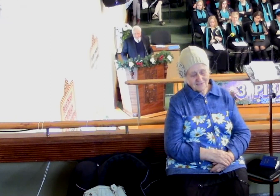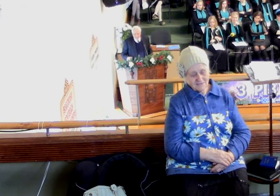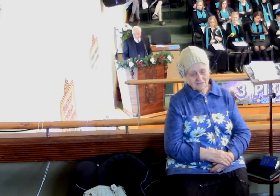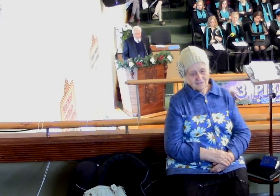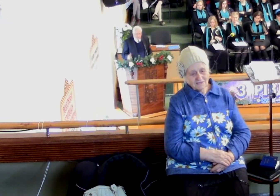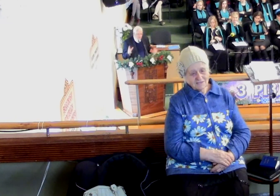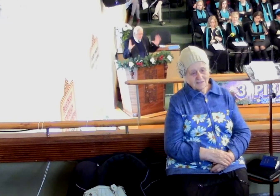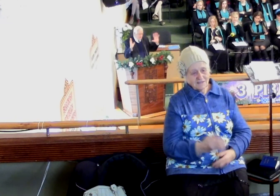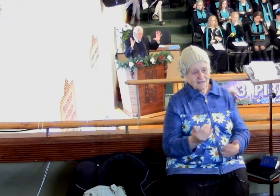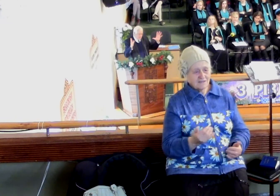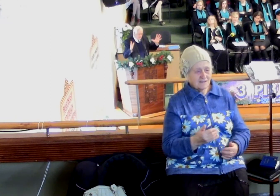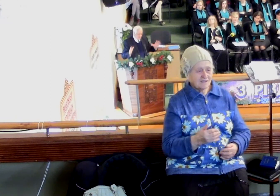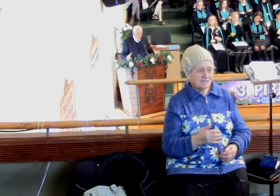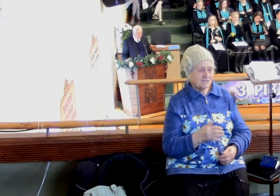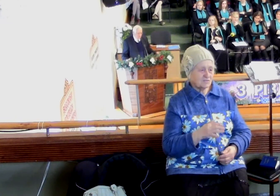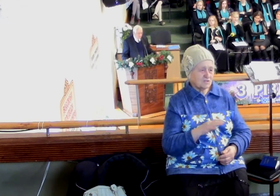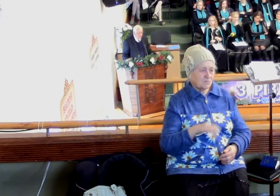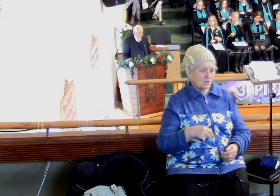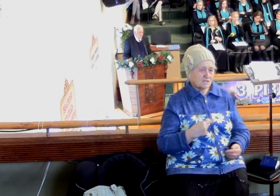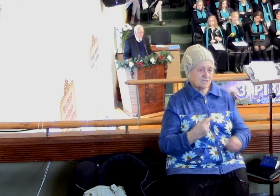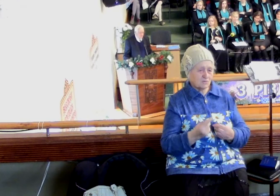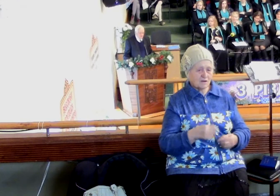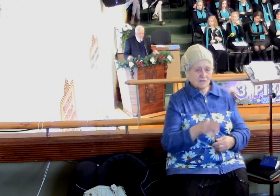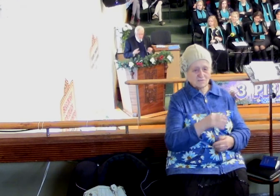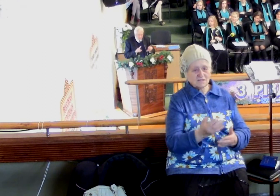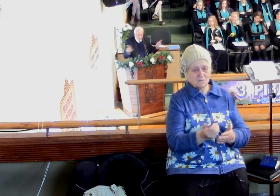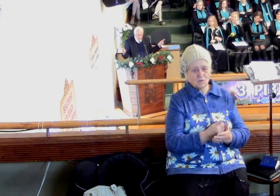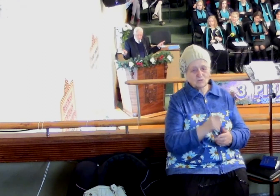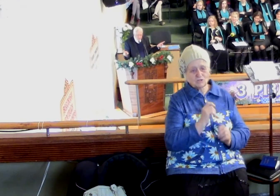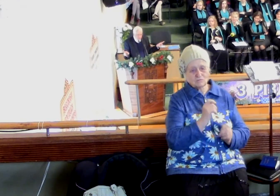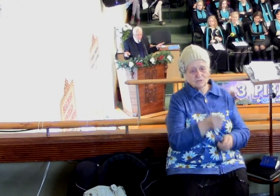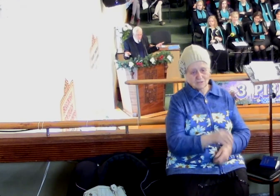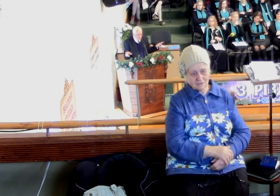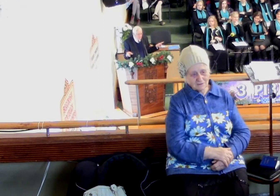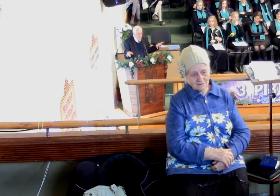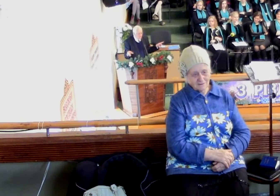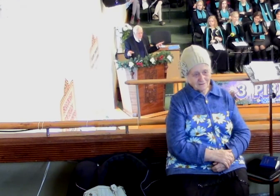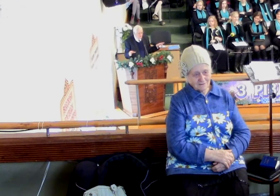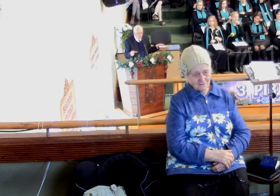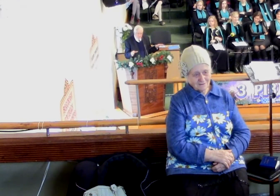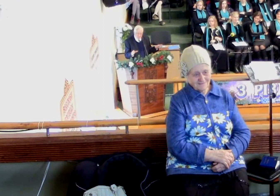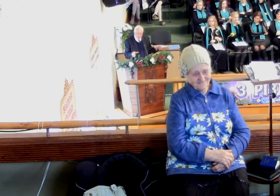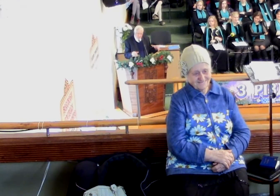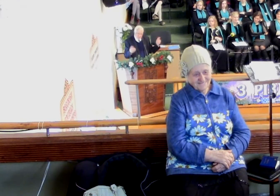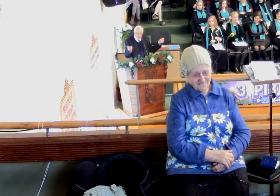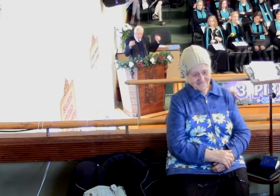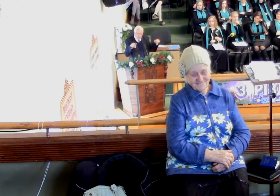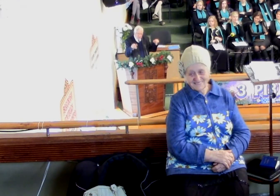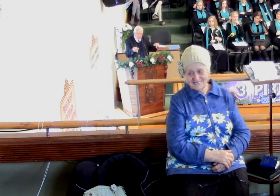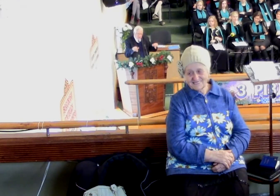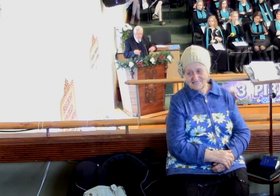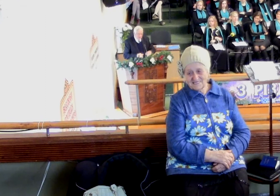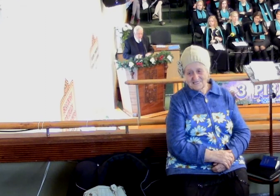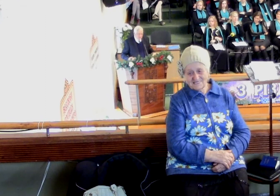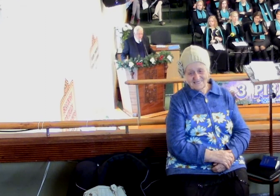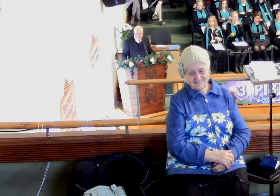Сегодня после собрания вы все получите подарки. Кто не уйдет с молитвенного дома? Кто будет в